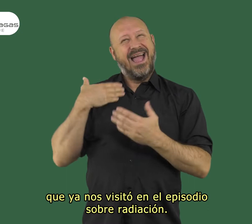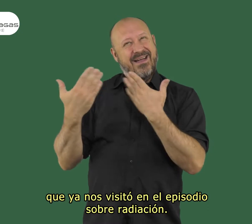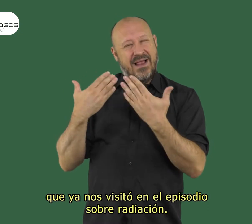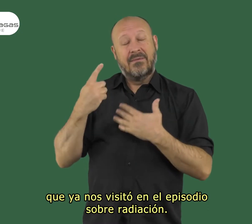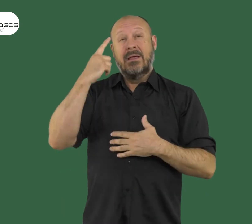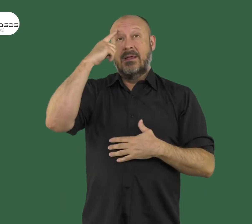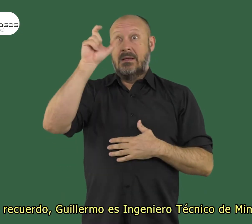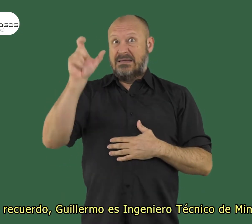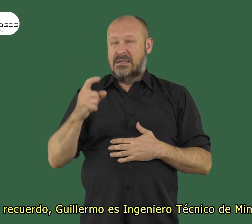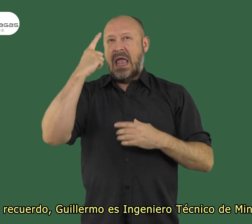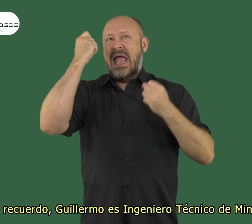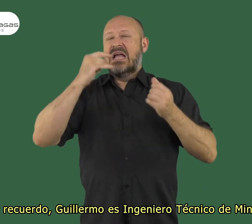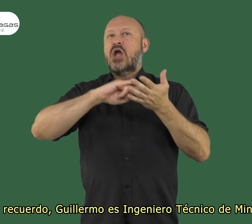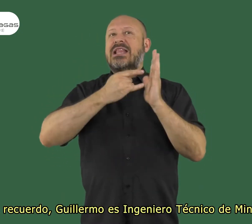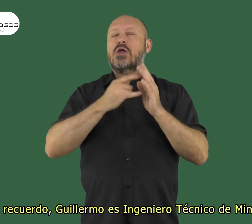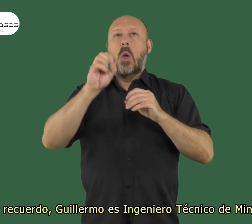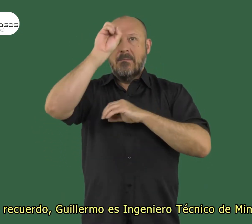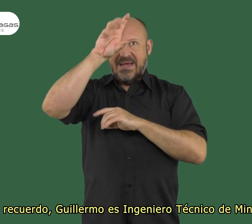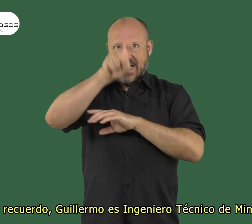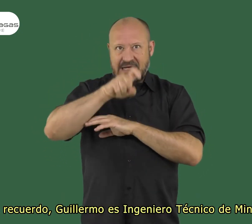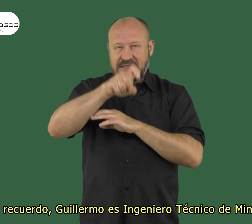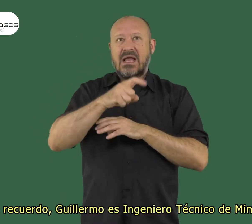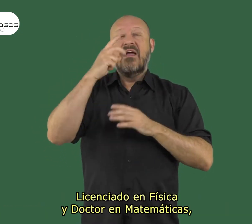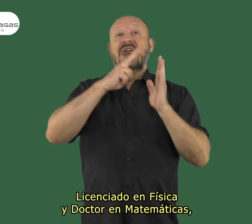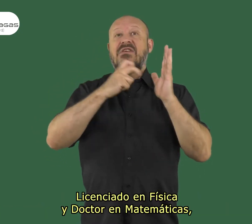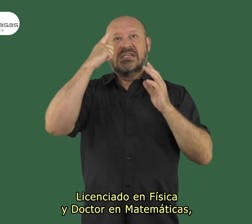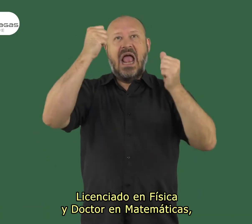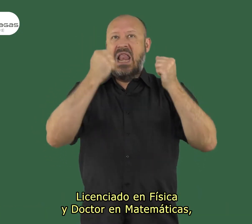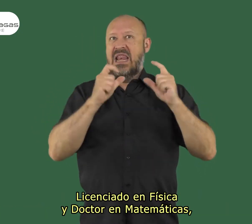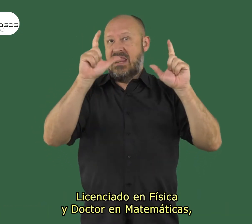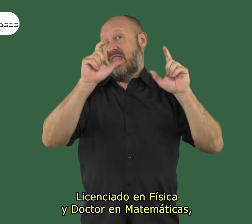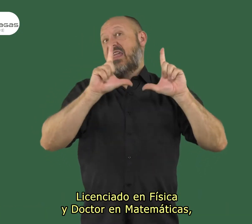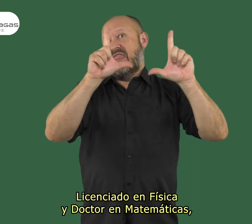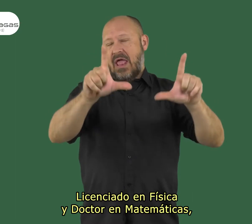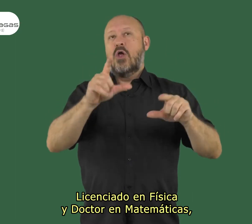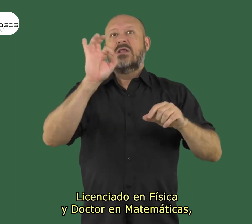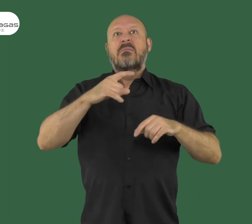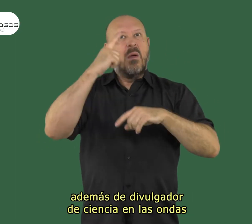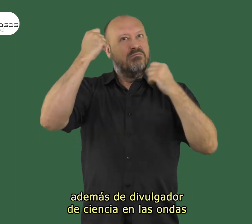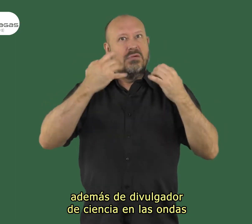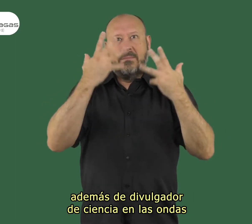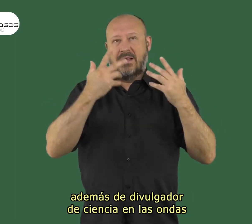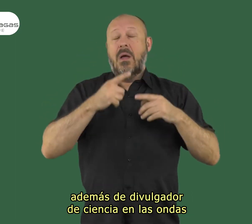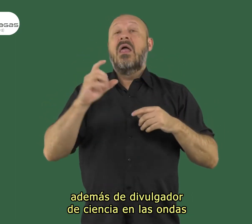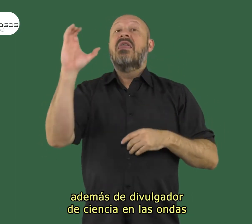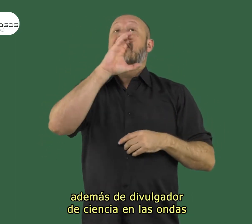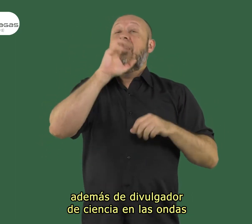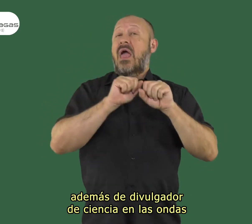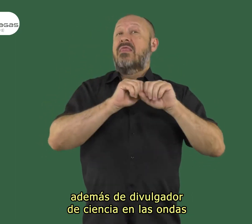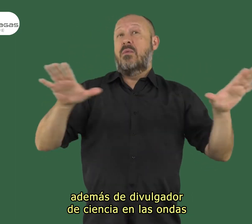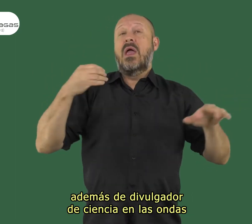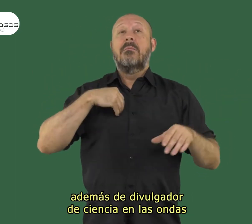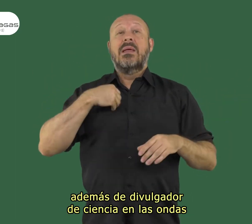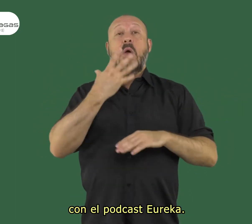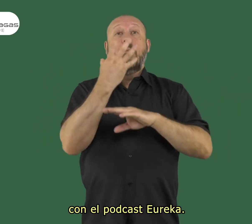sobre radiación. Os recuerdo, Guillermo es ingeniero técnico de minas, licenciado en física y doctor en matemáticas, además de divulgador de